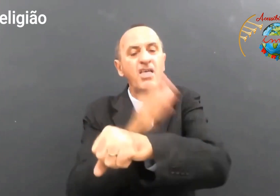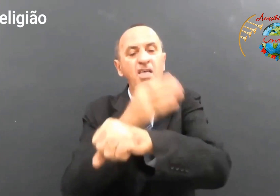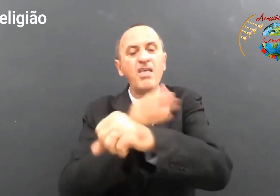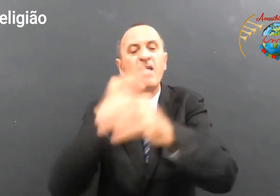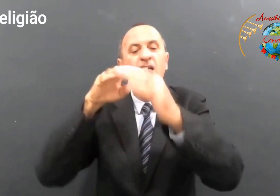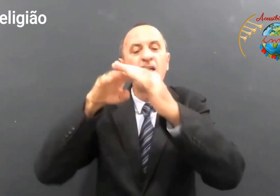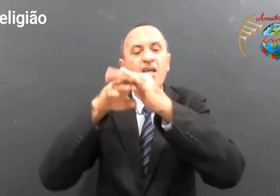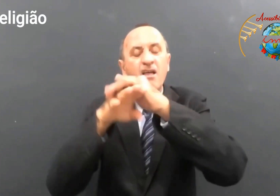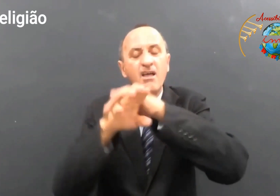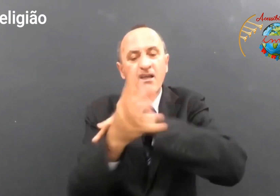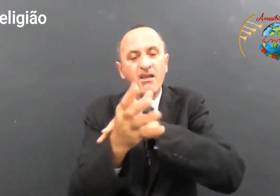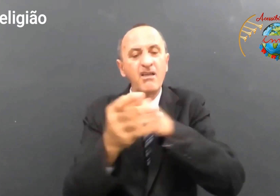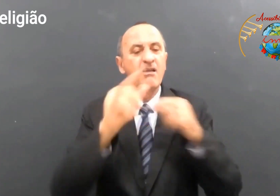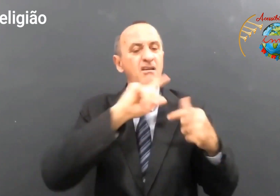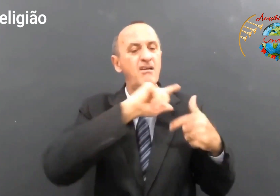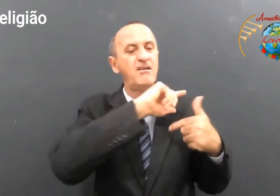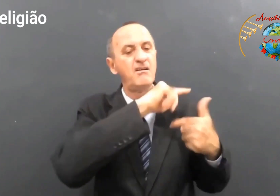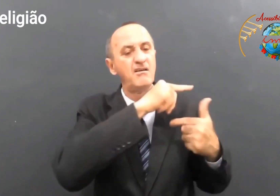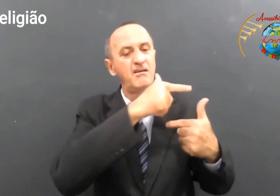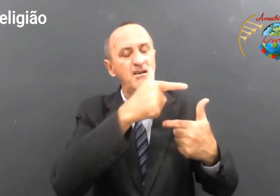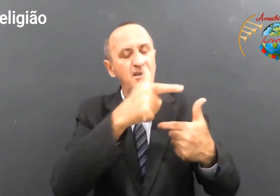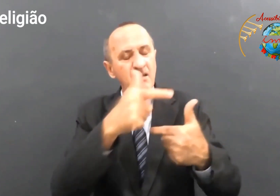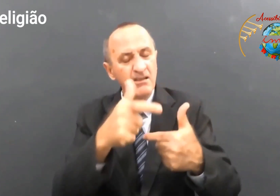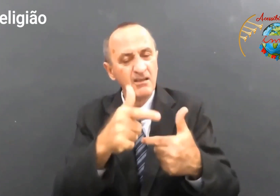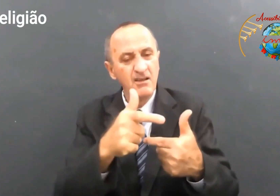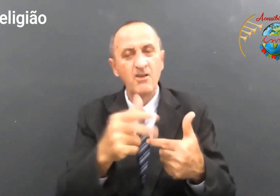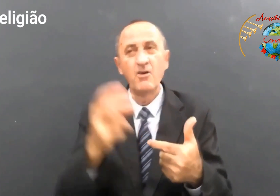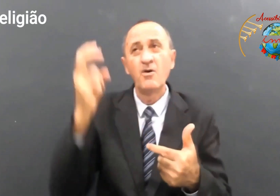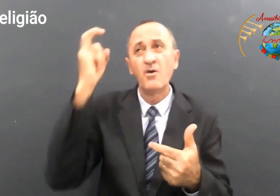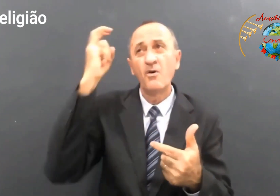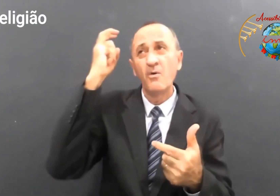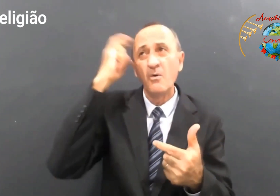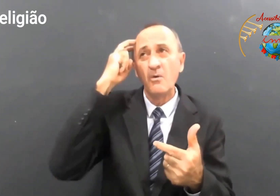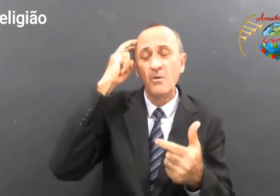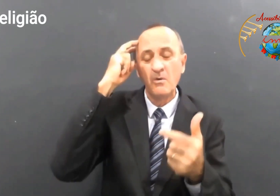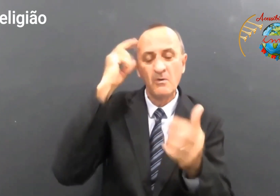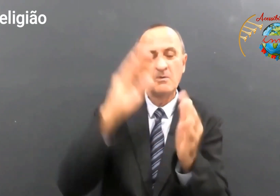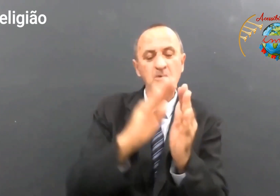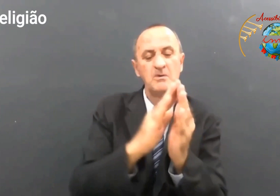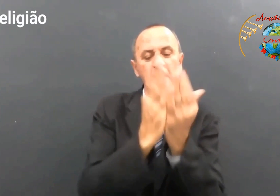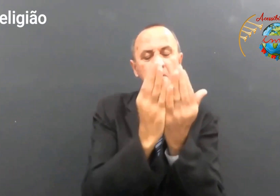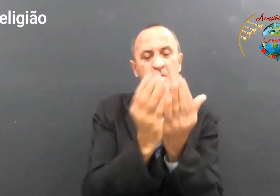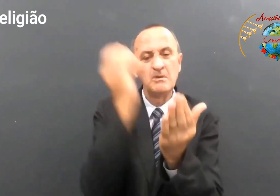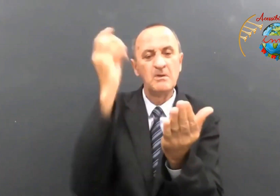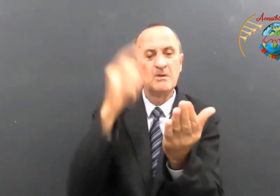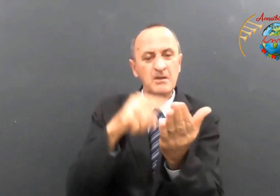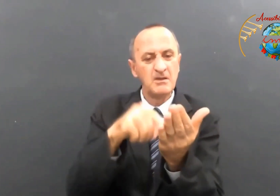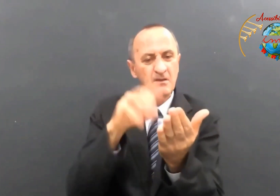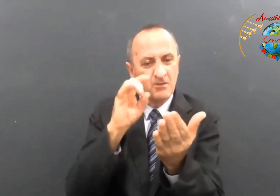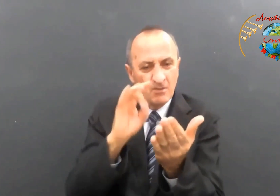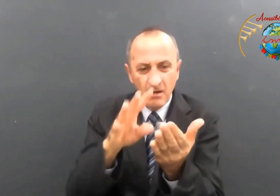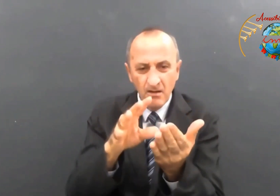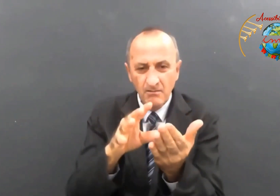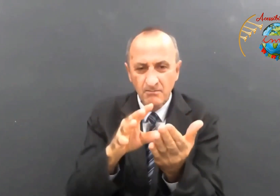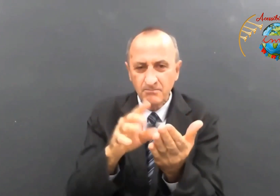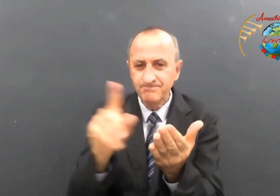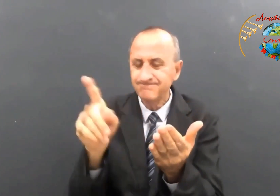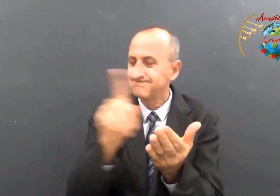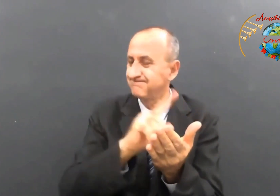tradição, uma cultura bíblica. É só isso que Deus deseja do homem? Não. Desejo de Deus